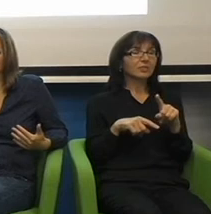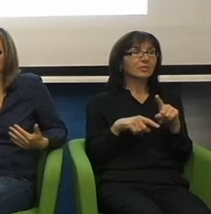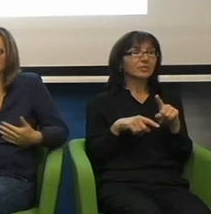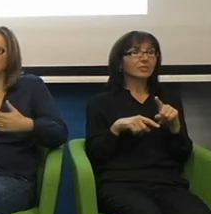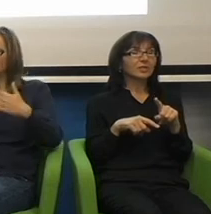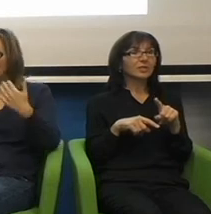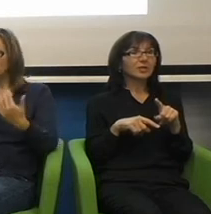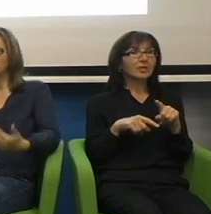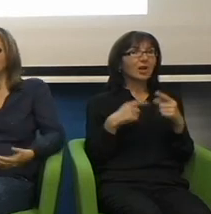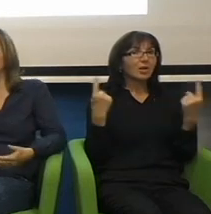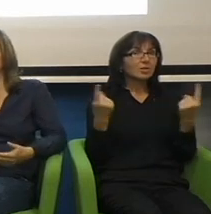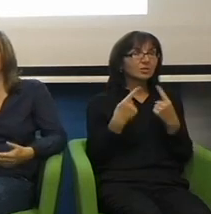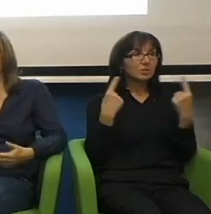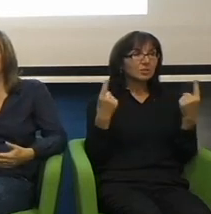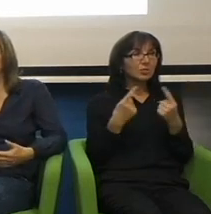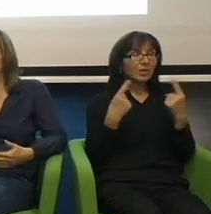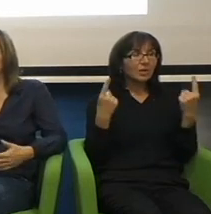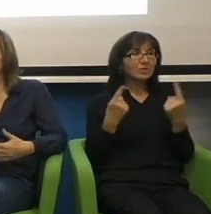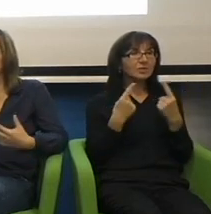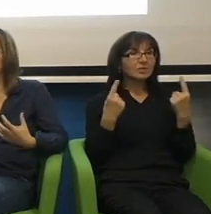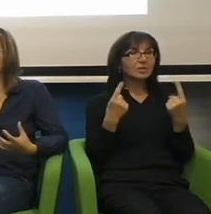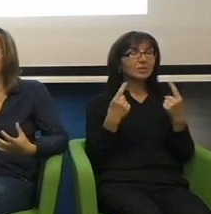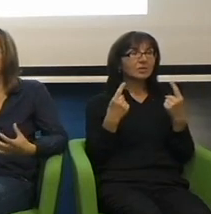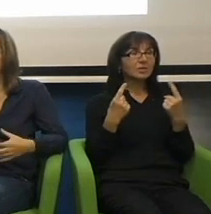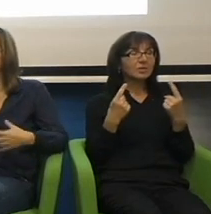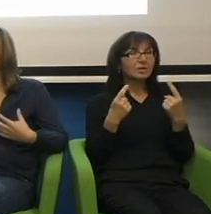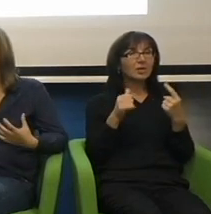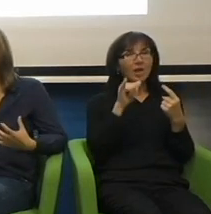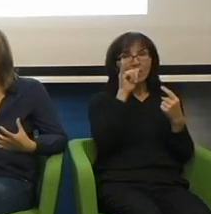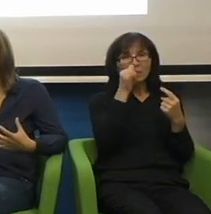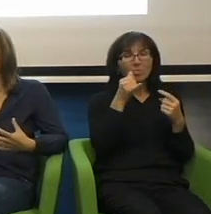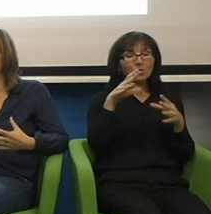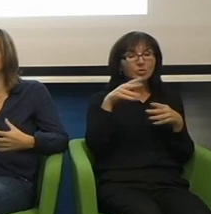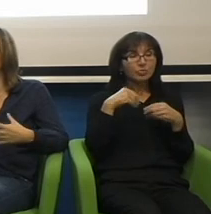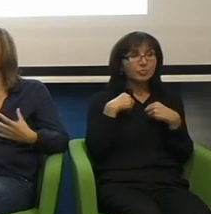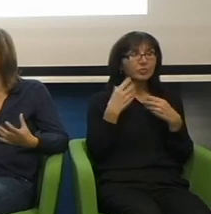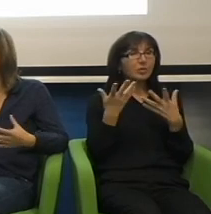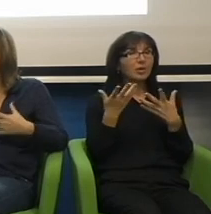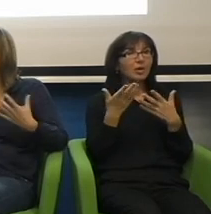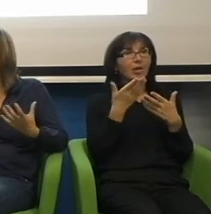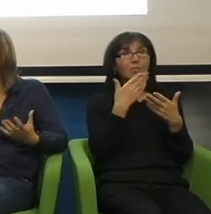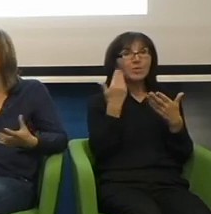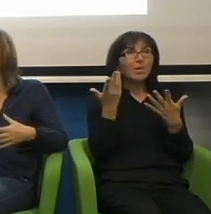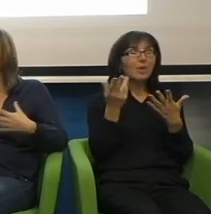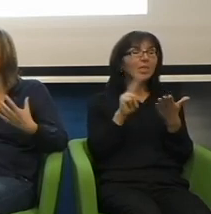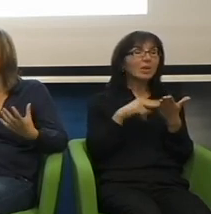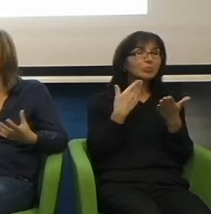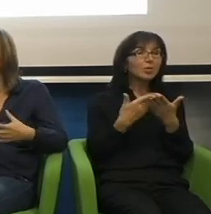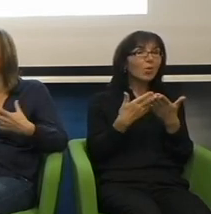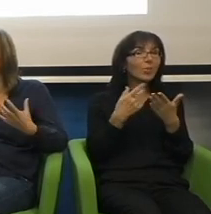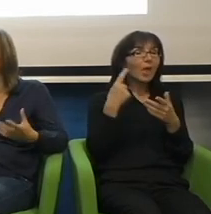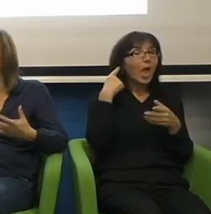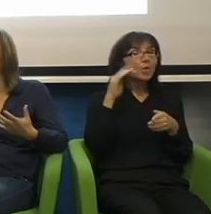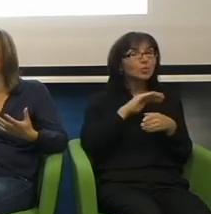pewnych jakby sytuacji nie mogła, nie spożytkowała, nie wyniosła z tego coś takiego konkretnego typu sława,